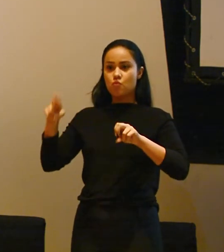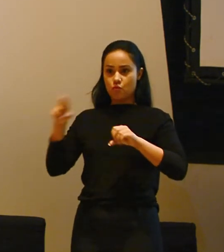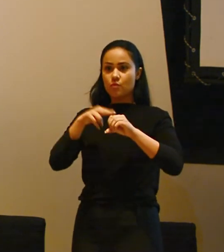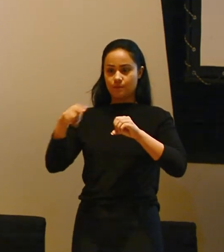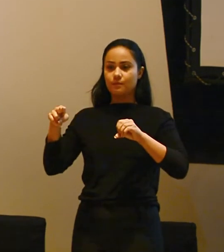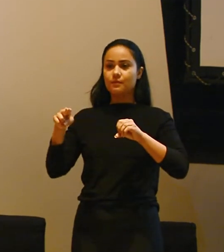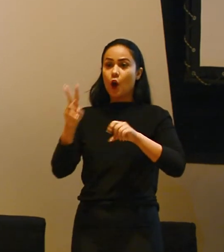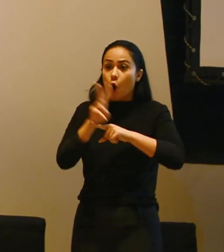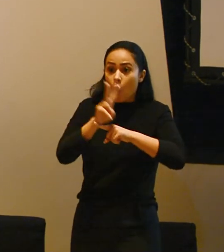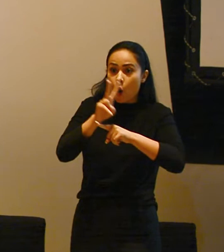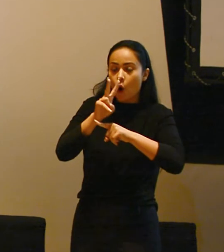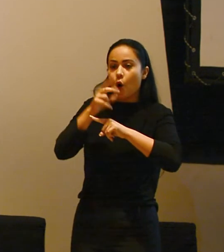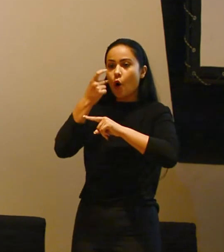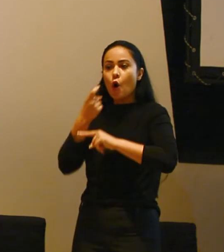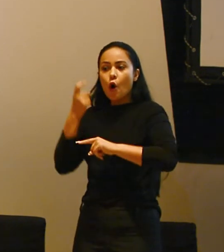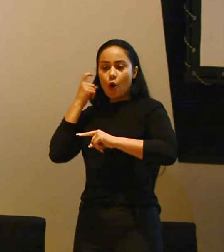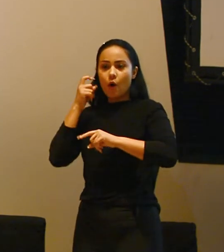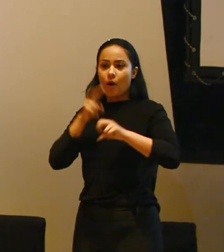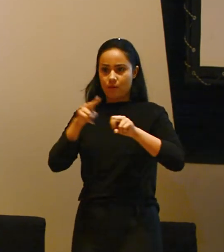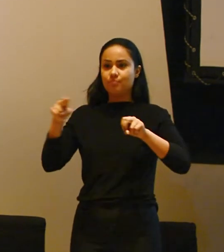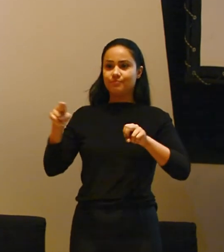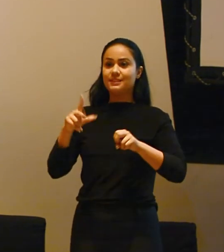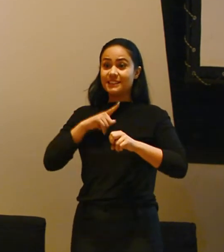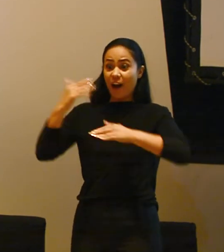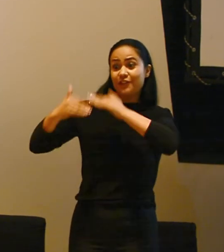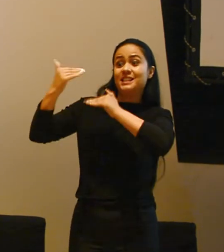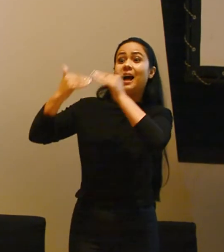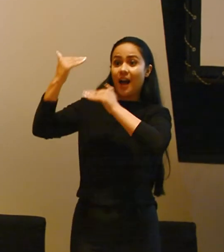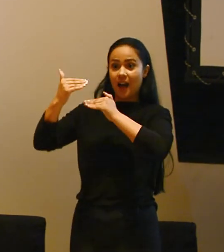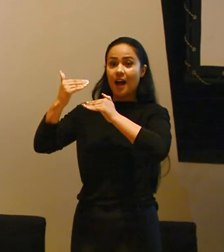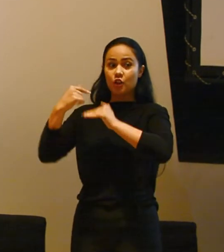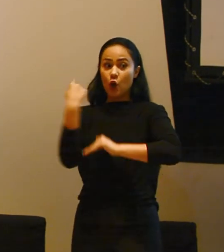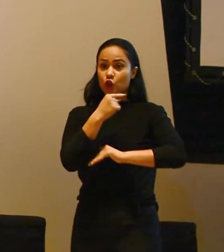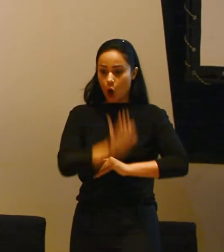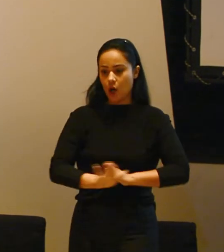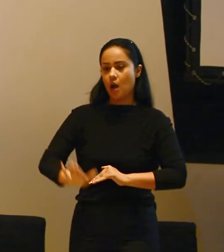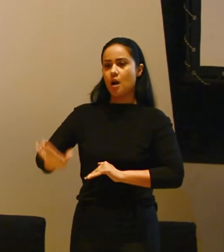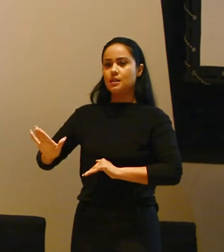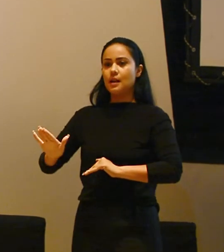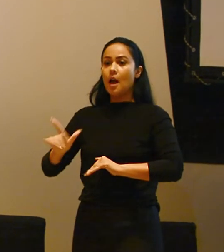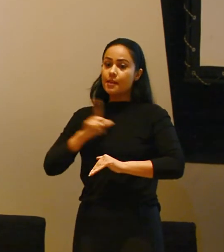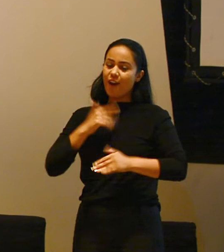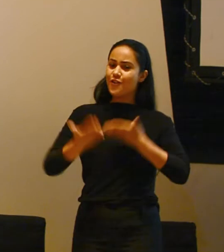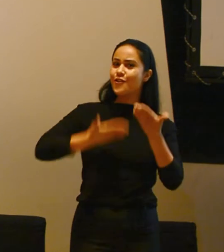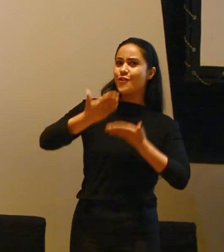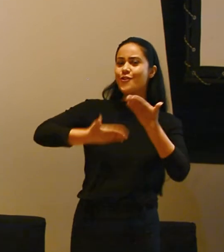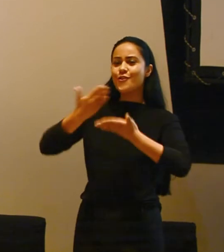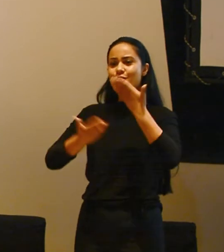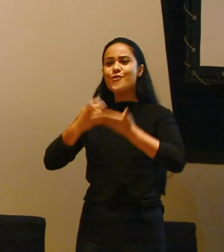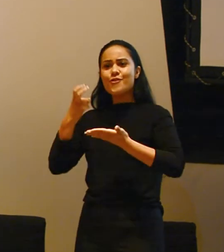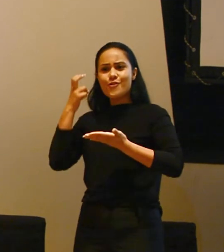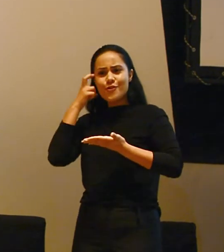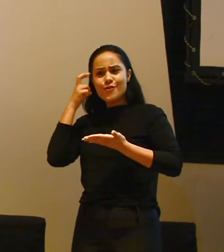na preservação coclear têm avançado muito para que nossas crianças possam desfrutar de dispositivos